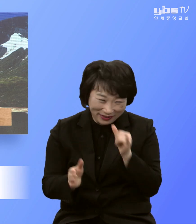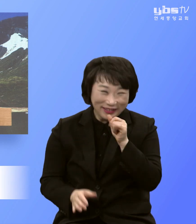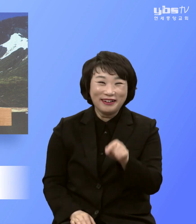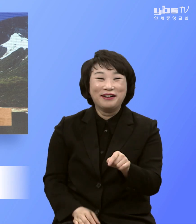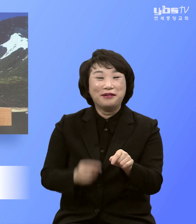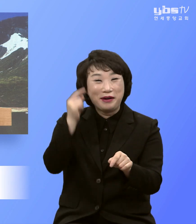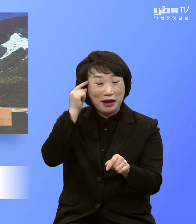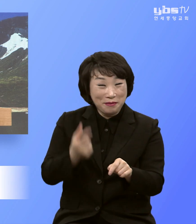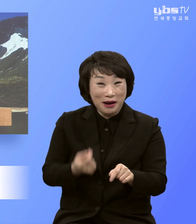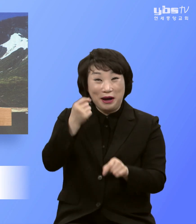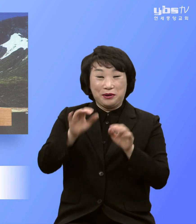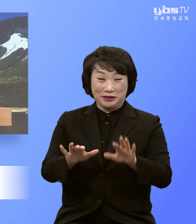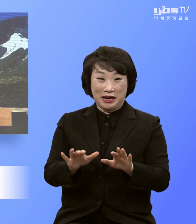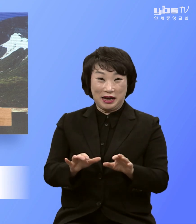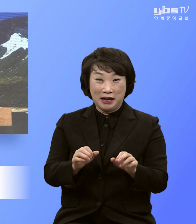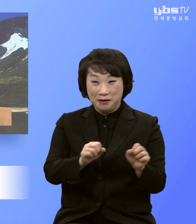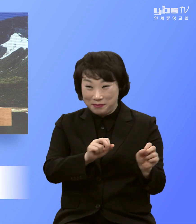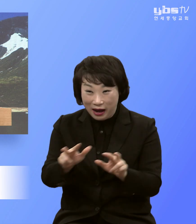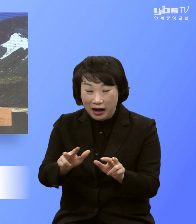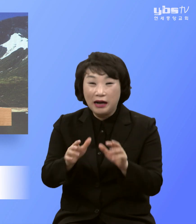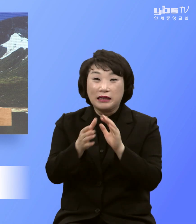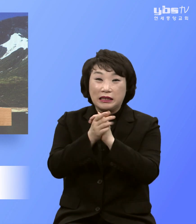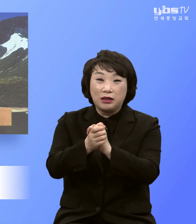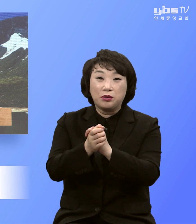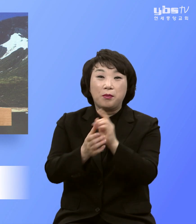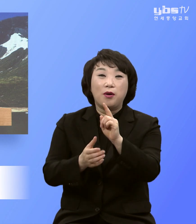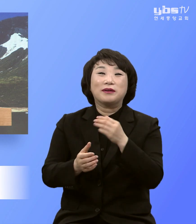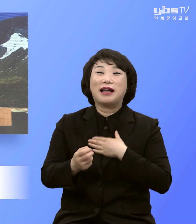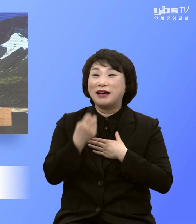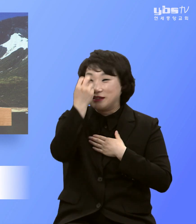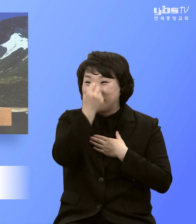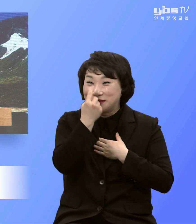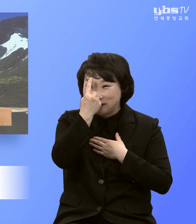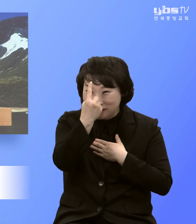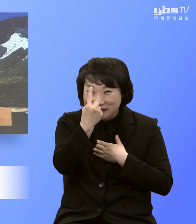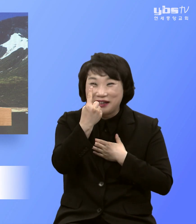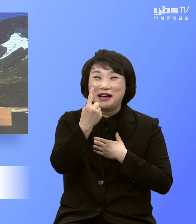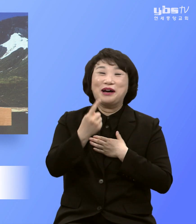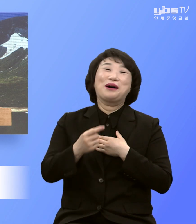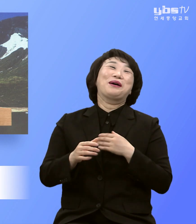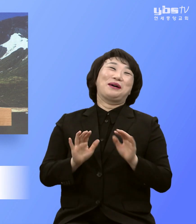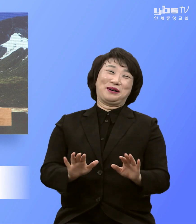왜냐? 바로 즉시 기도는 나를 지키는 최고의